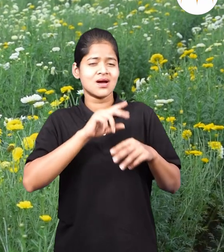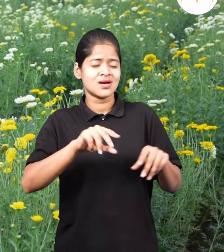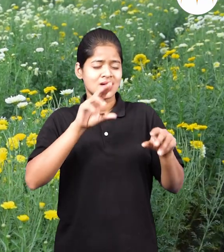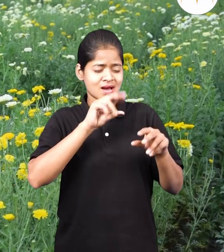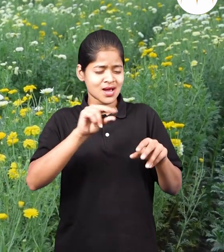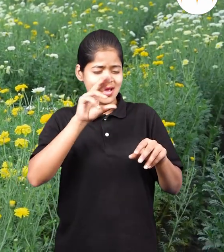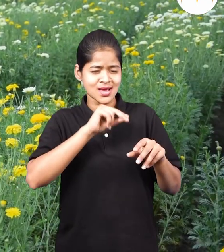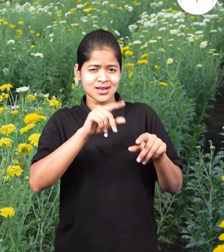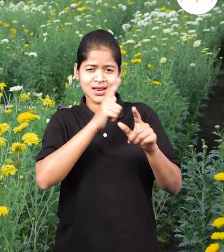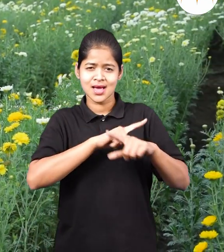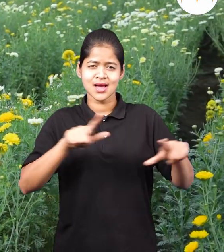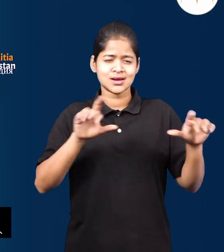सुहासिनी